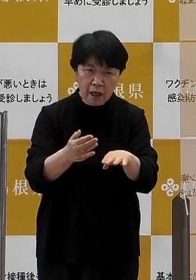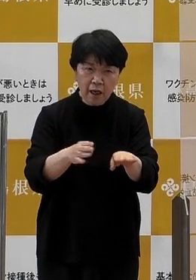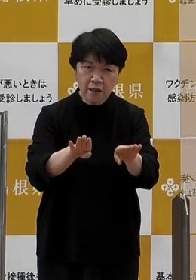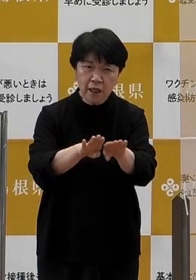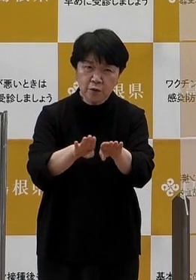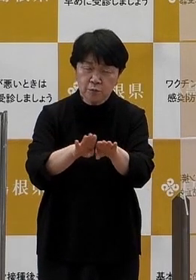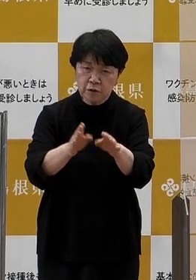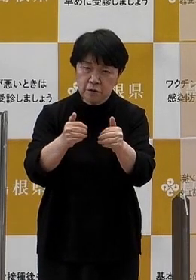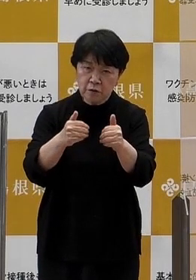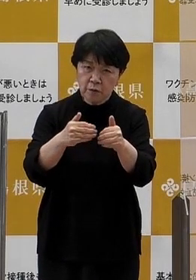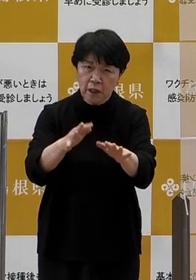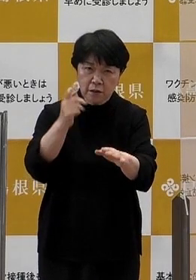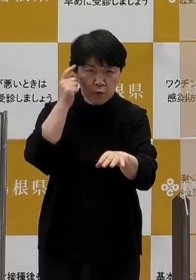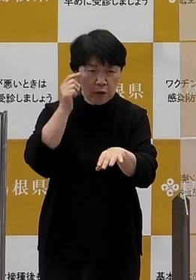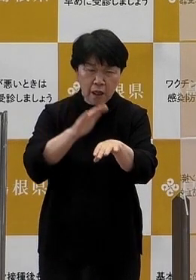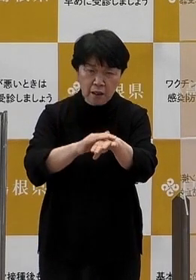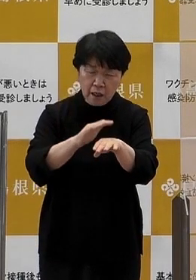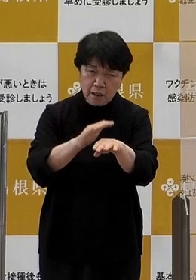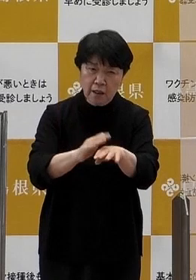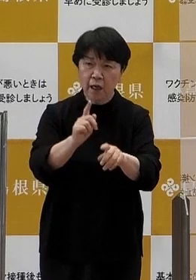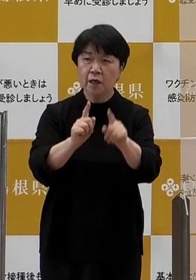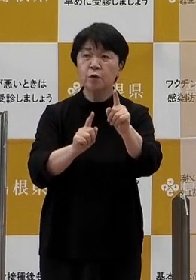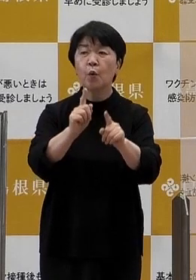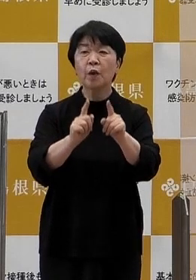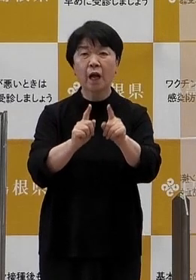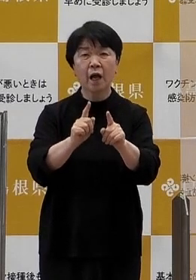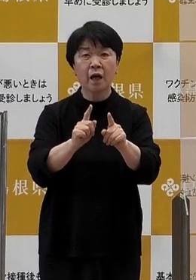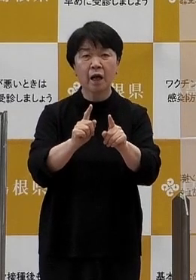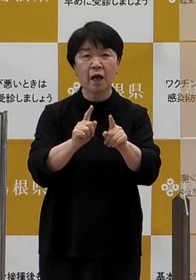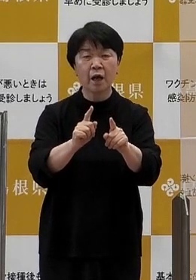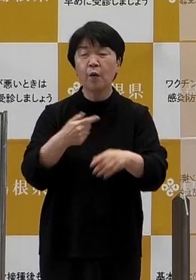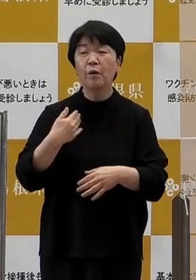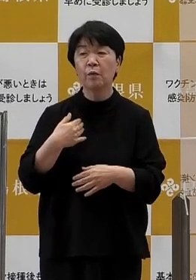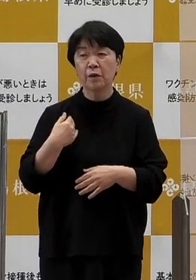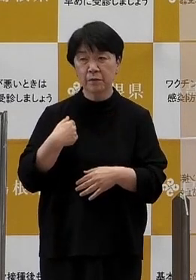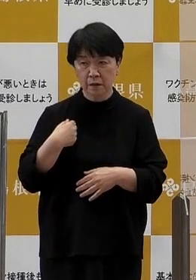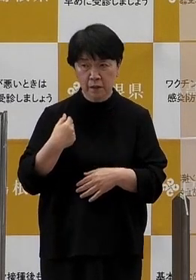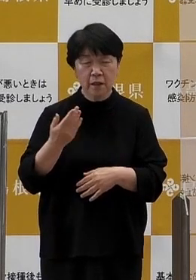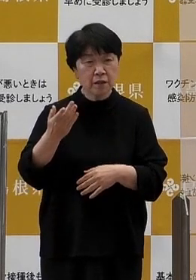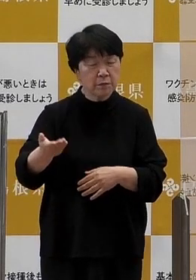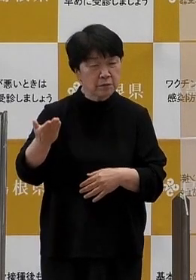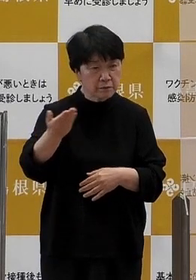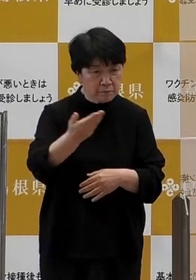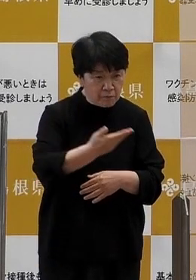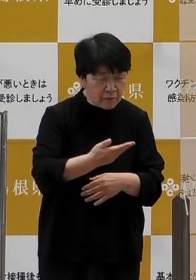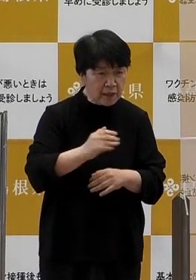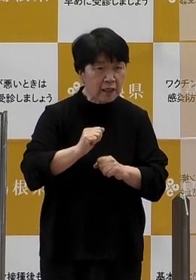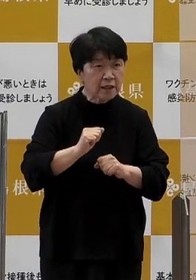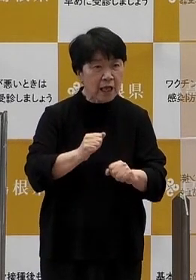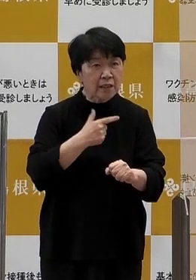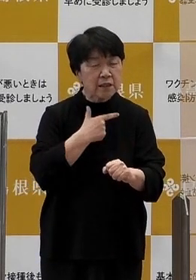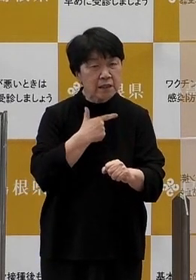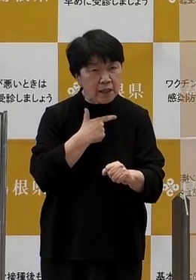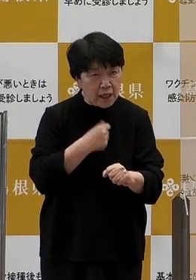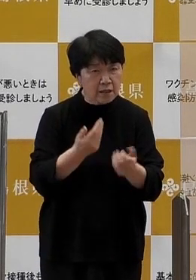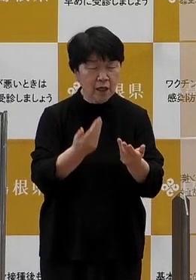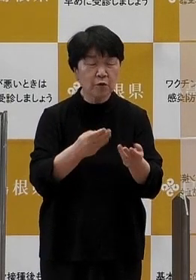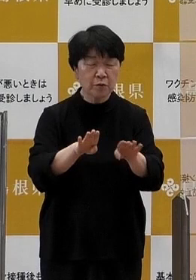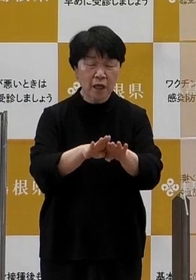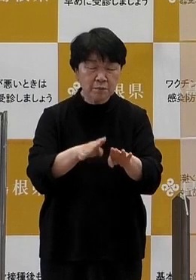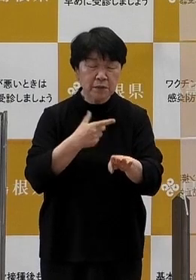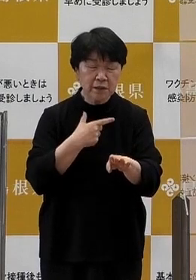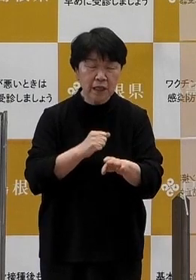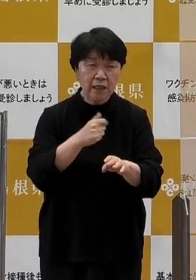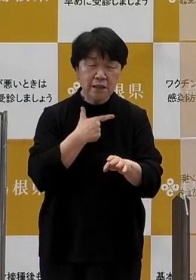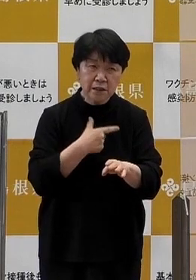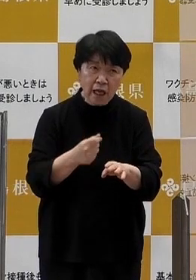ません。あのやりたいけどやりたい、今の林さんの話というのはやりたいけどやれない、だけどや